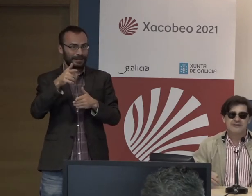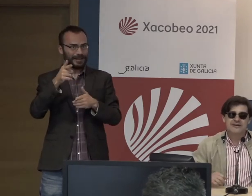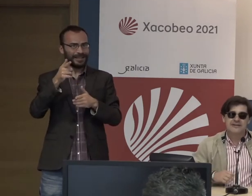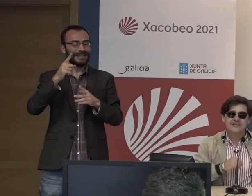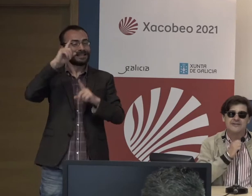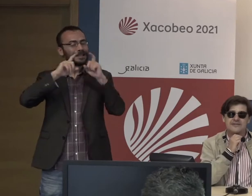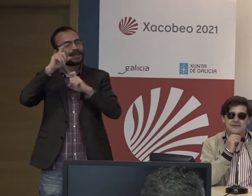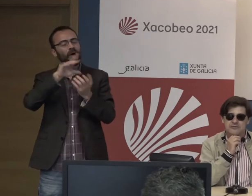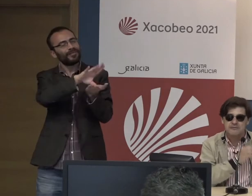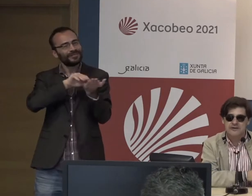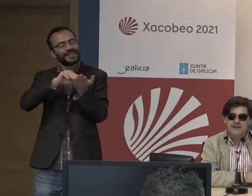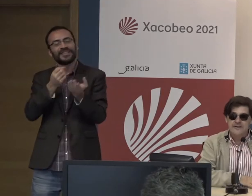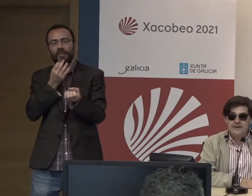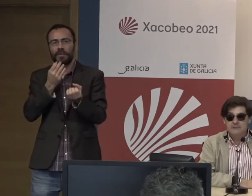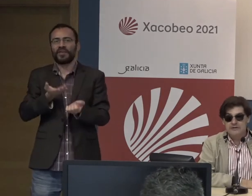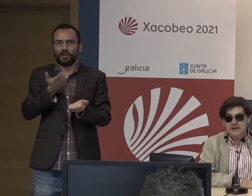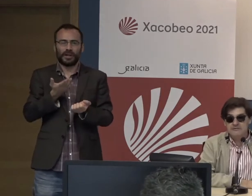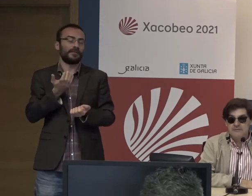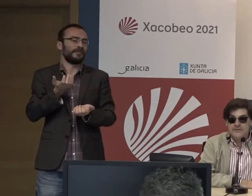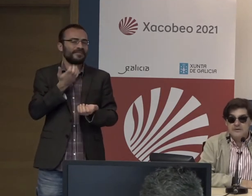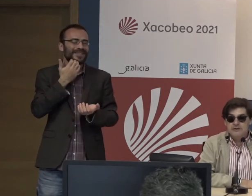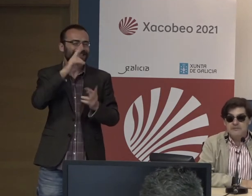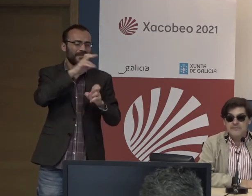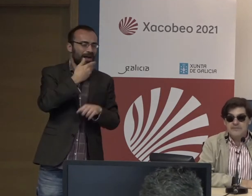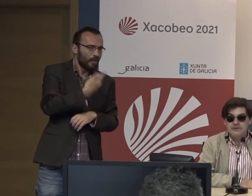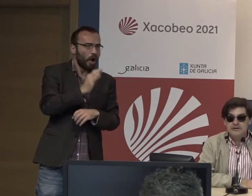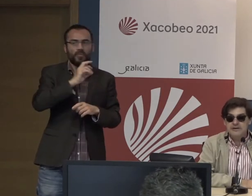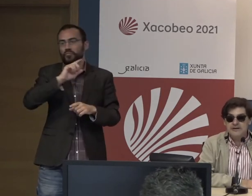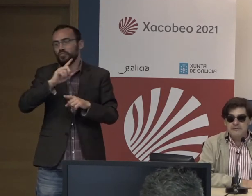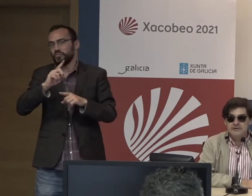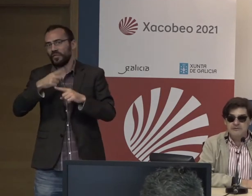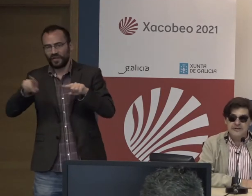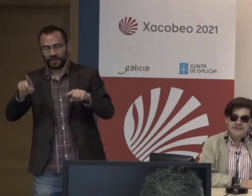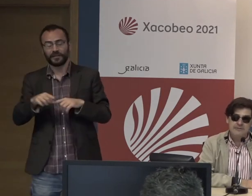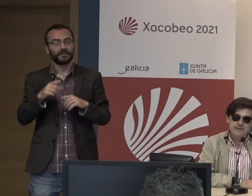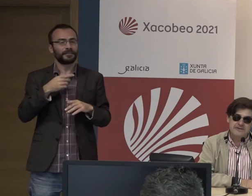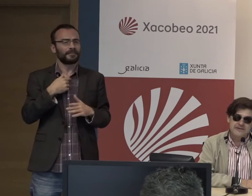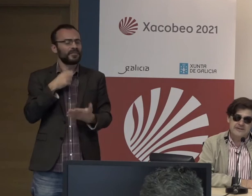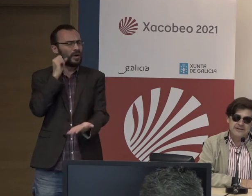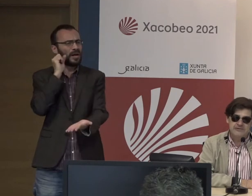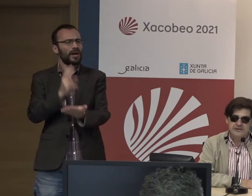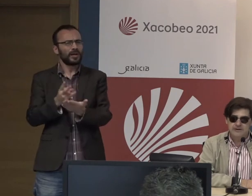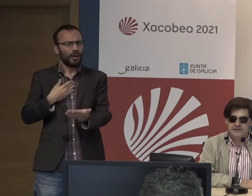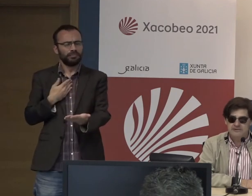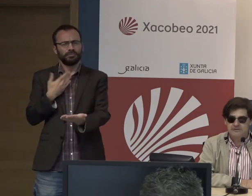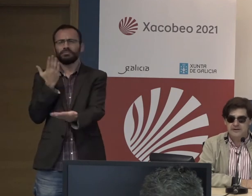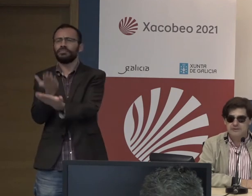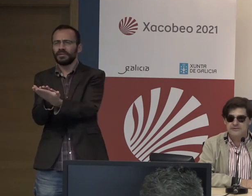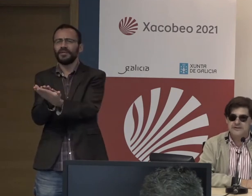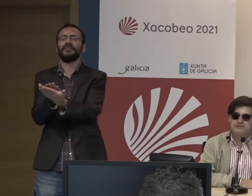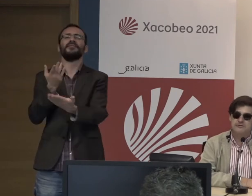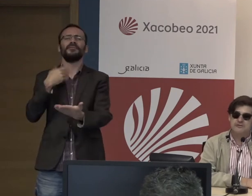manera, porque ahí la gente se nos aburre. O decir algo. Bueno, yo a ellos les lancé un reto muy interesante, a mí me parece interesante, a ellos les pareció.